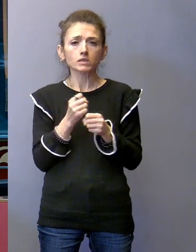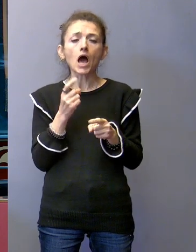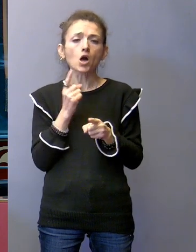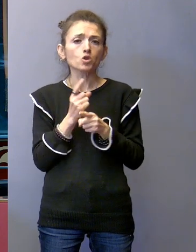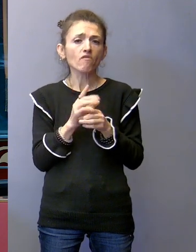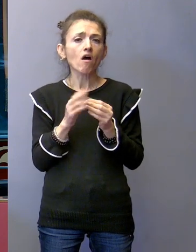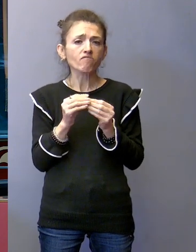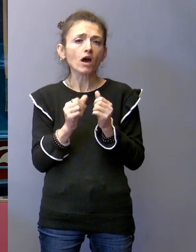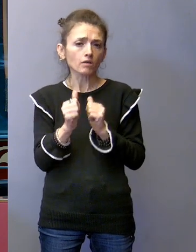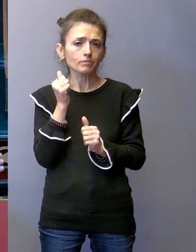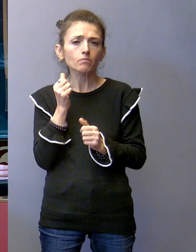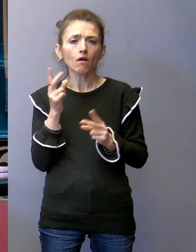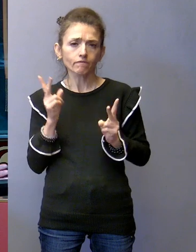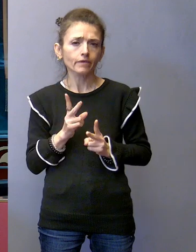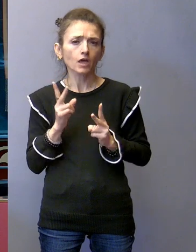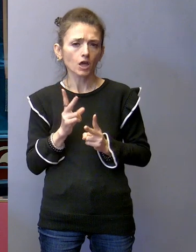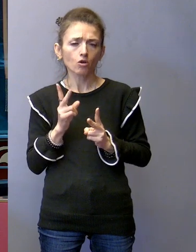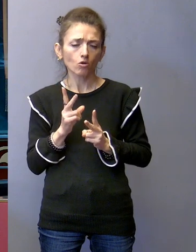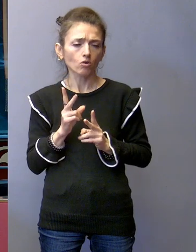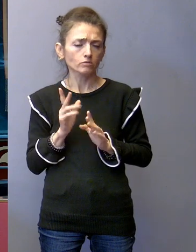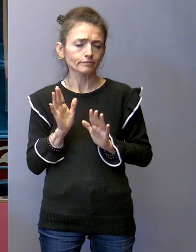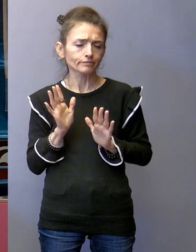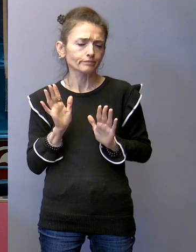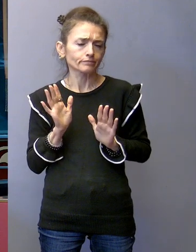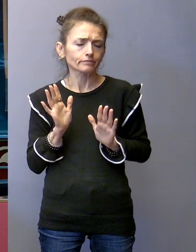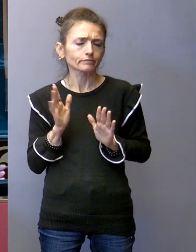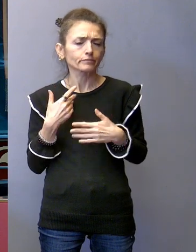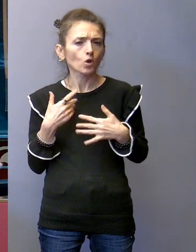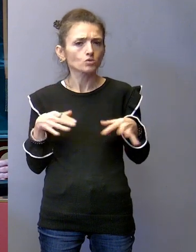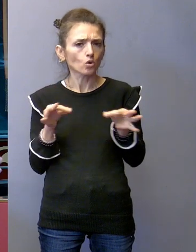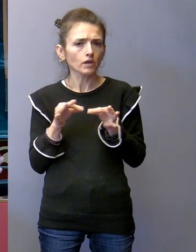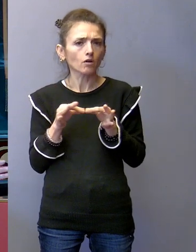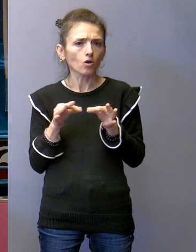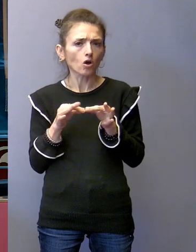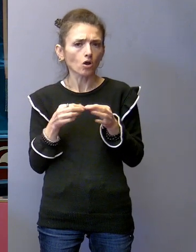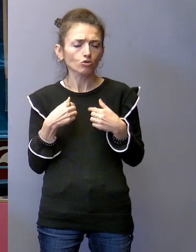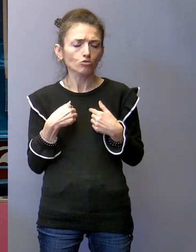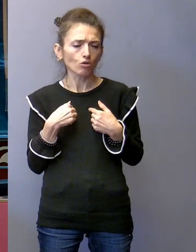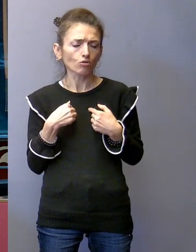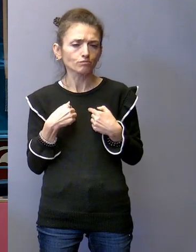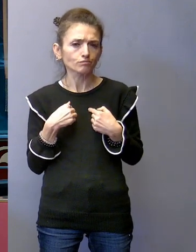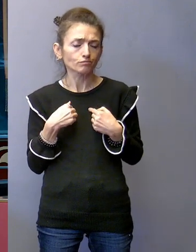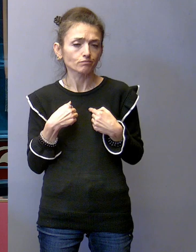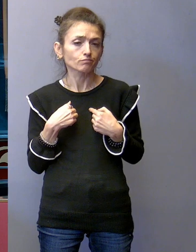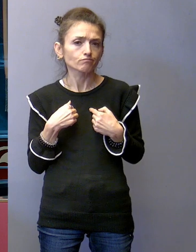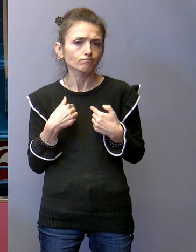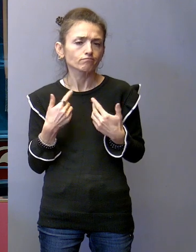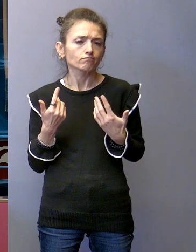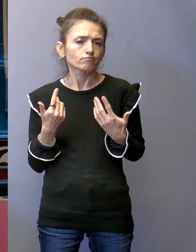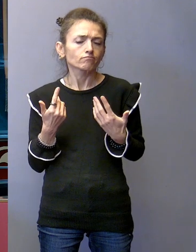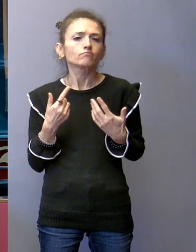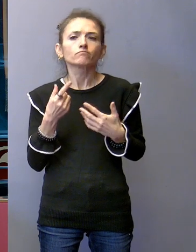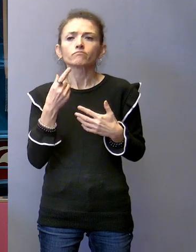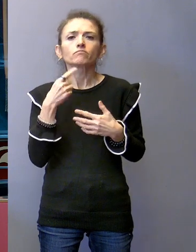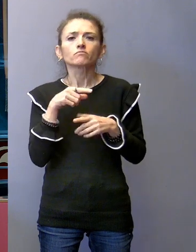prima assolutamente Ma su questo su questo sono Concorde Infatti Concordo